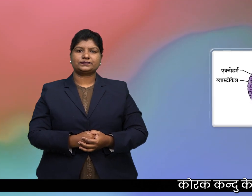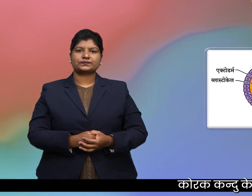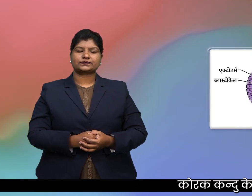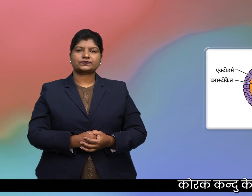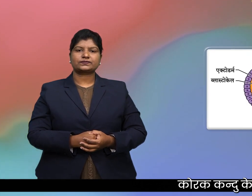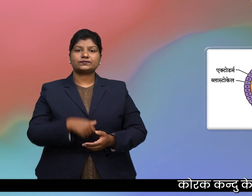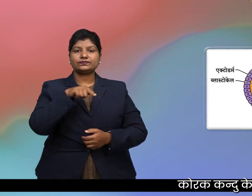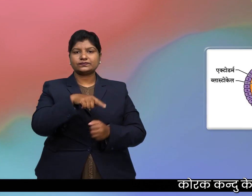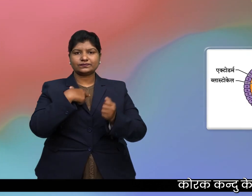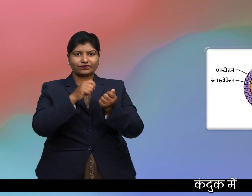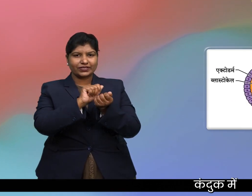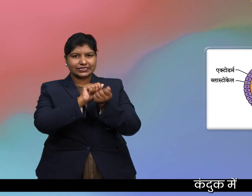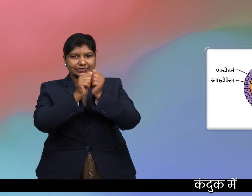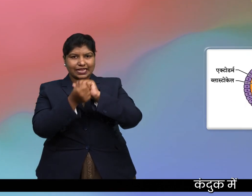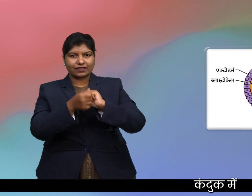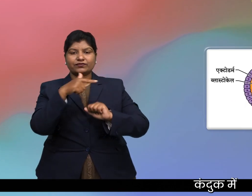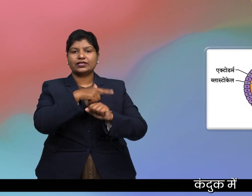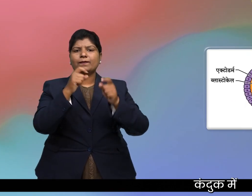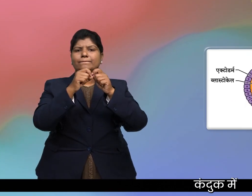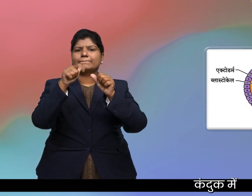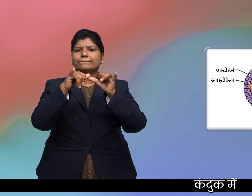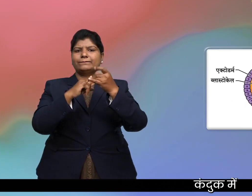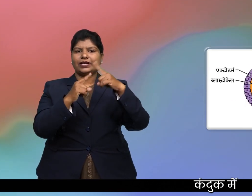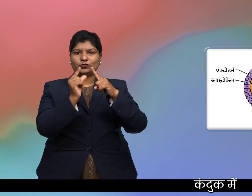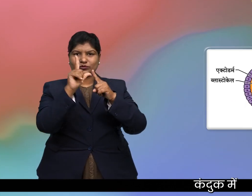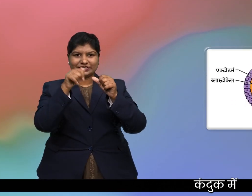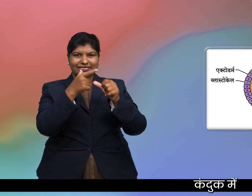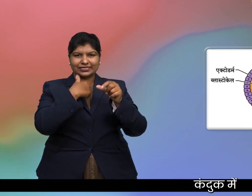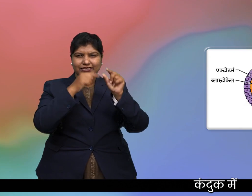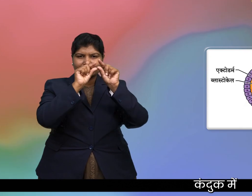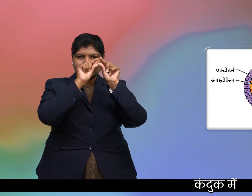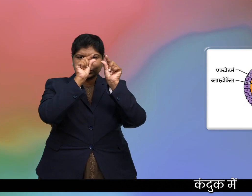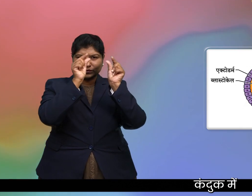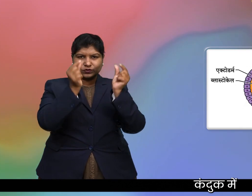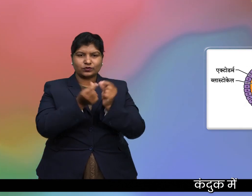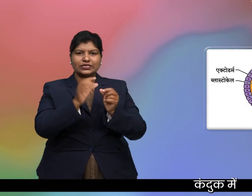कोरक कंदु के कंदुक में